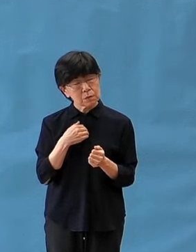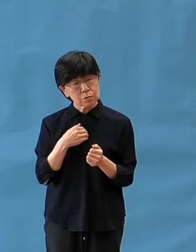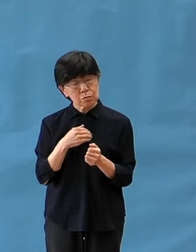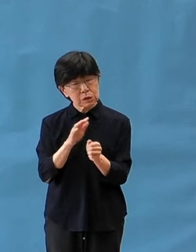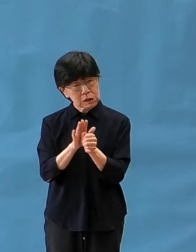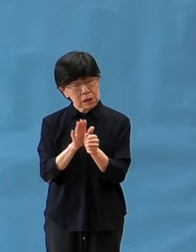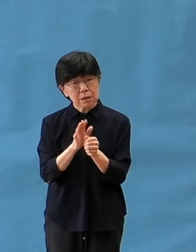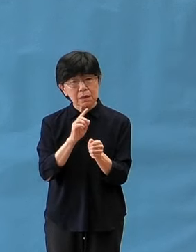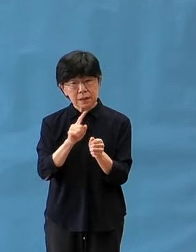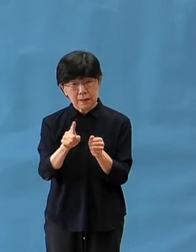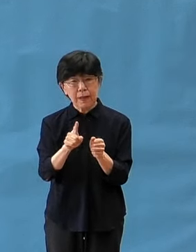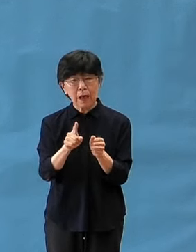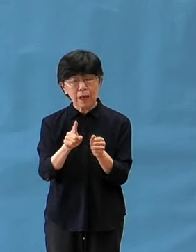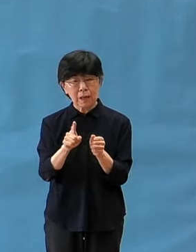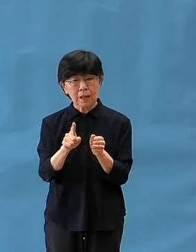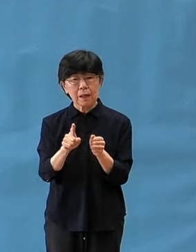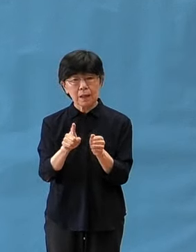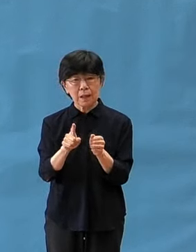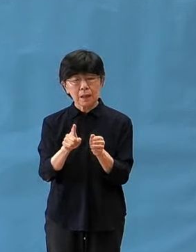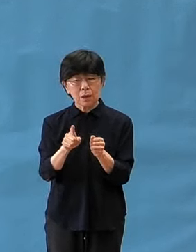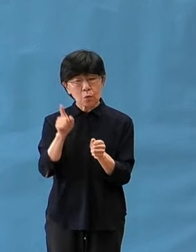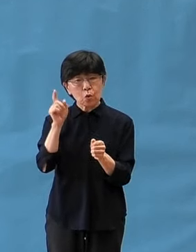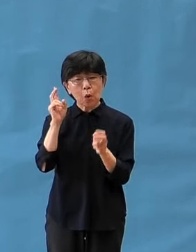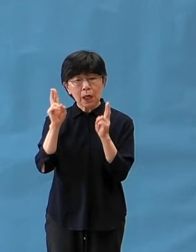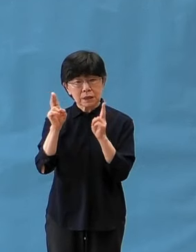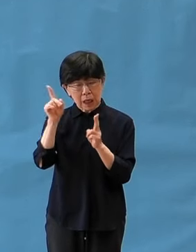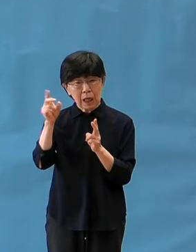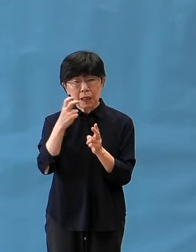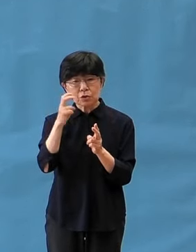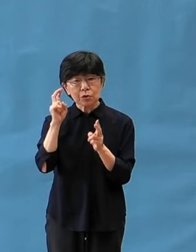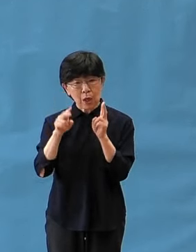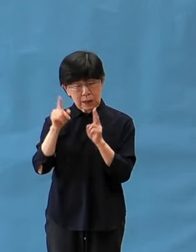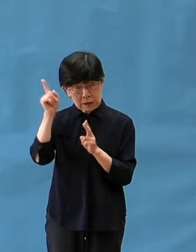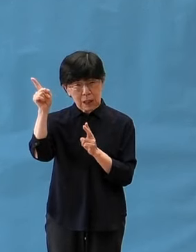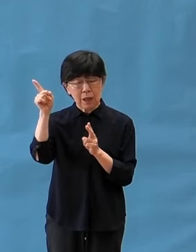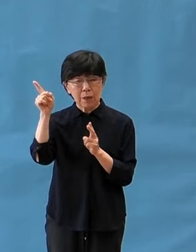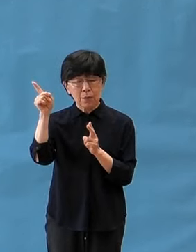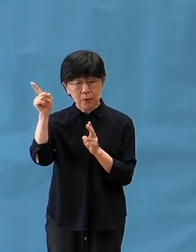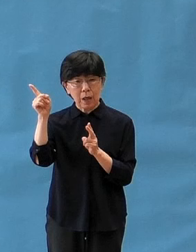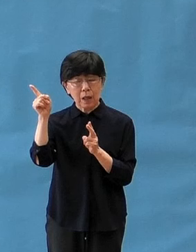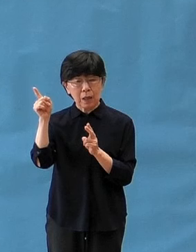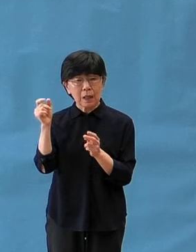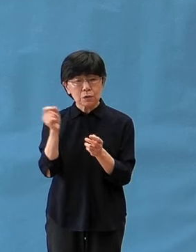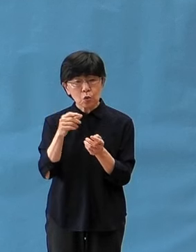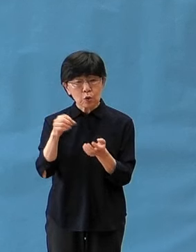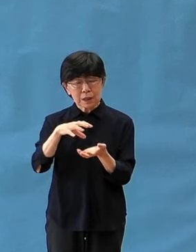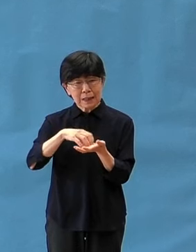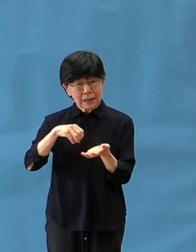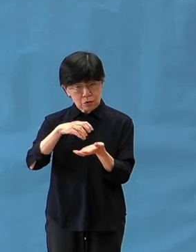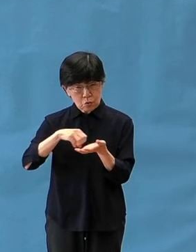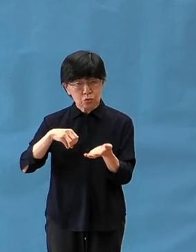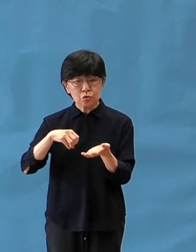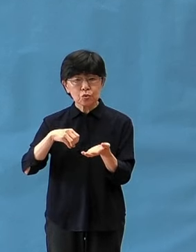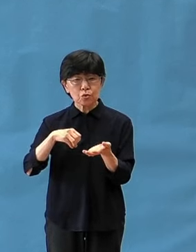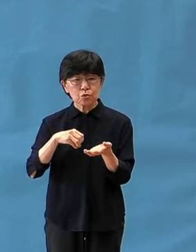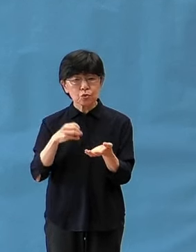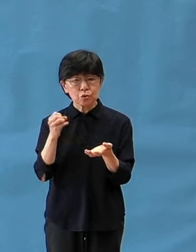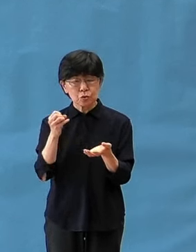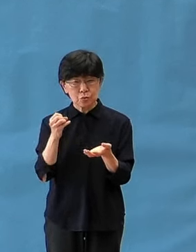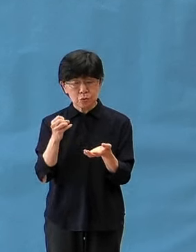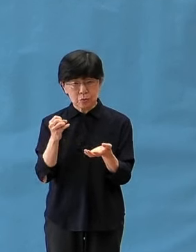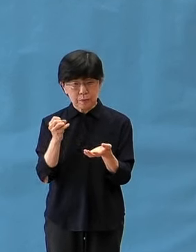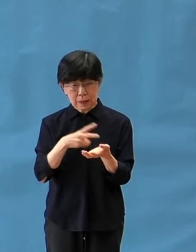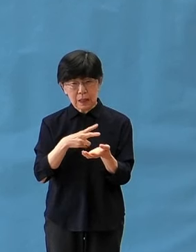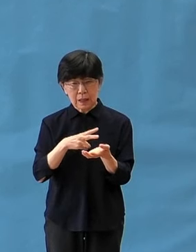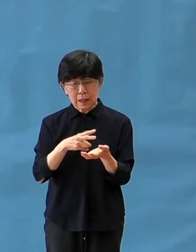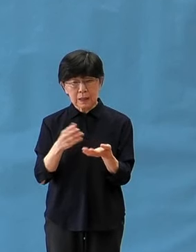まあ、率直に申し上げてプロテリアルからそういったその早期退職、またあの合わせてその